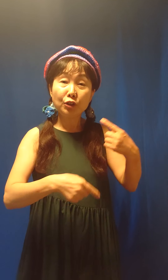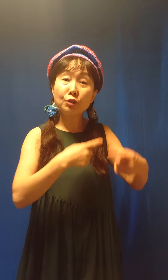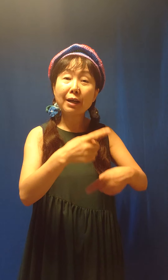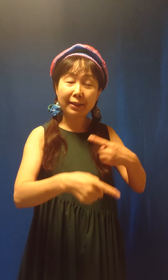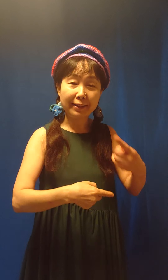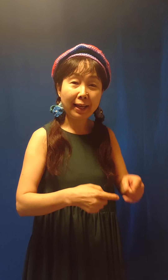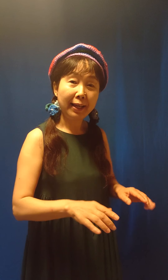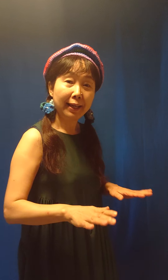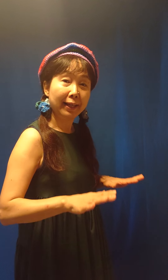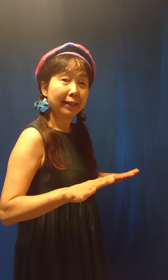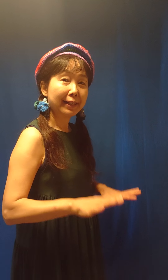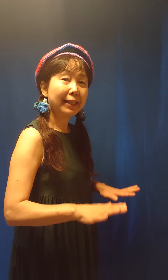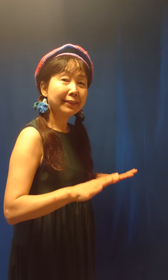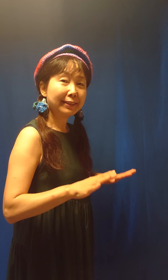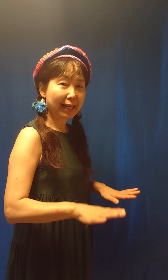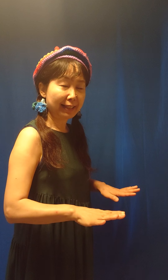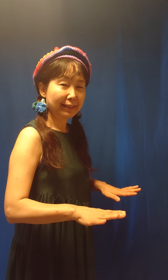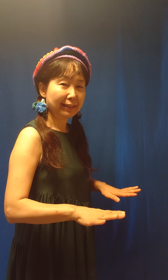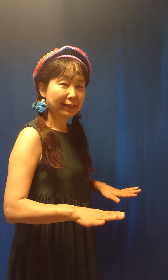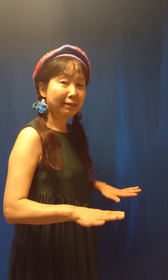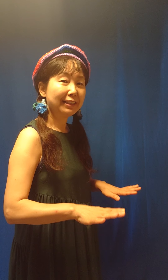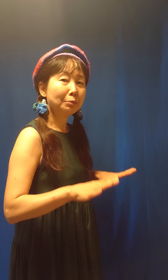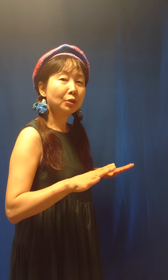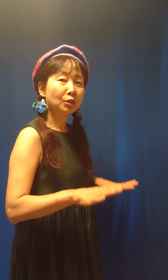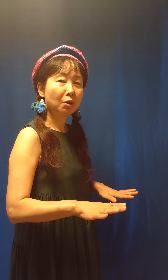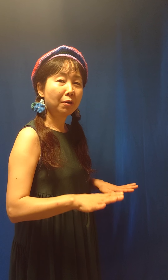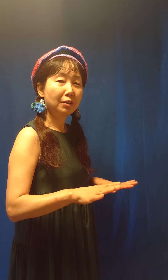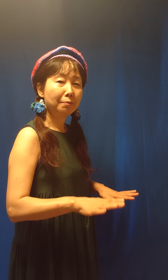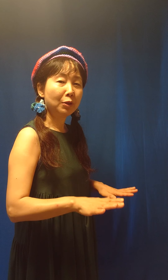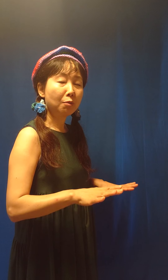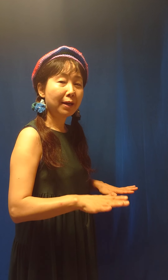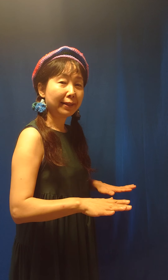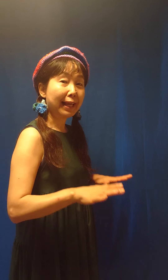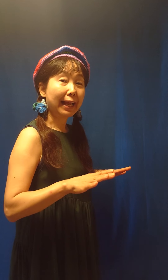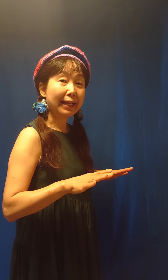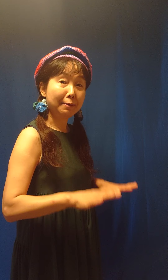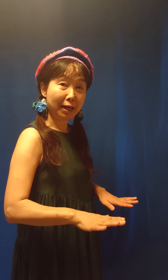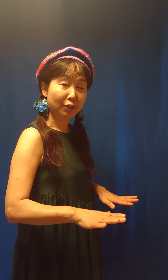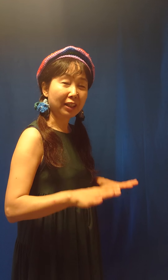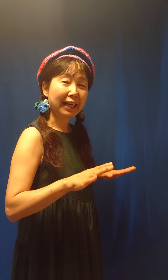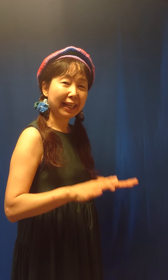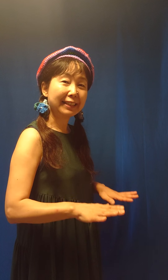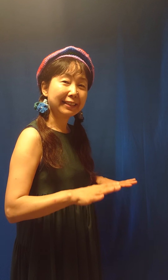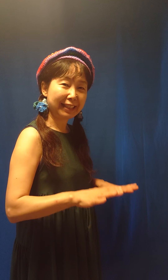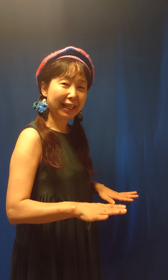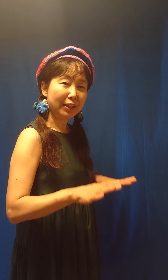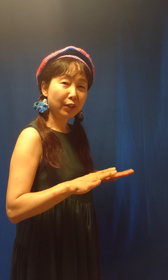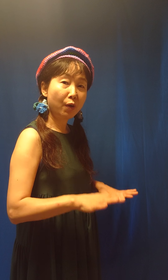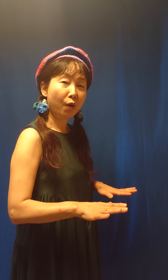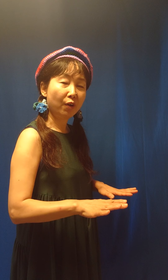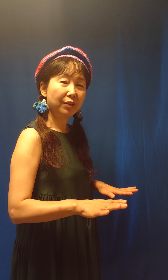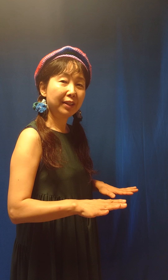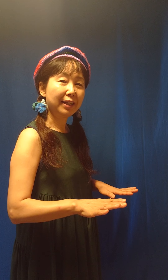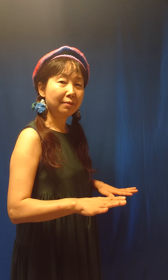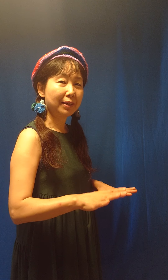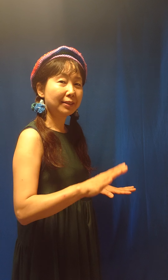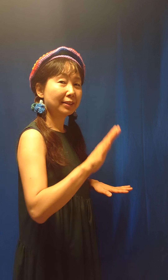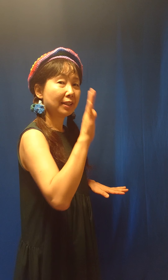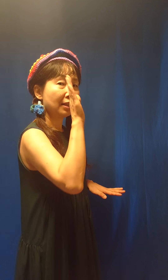手話でね、現在は自分の目の前で今とか現在、今日ってやります。